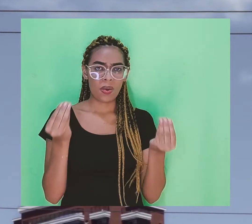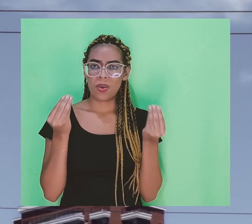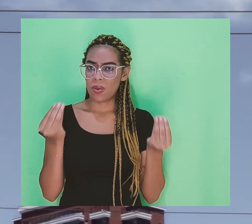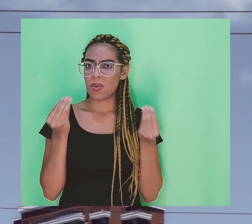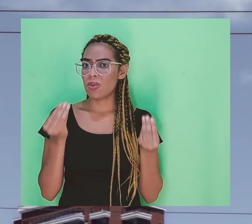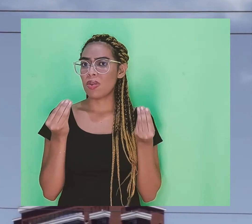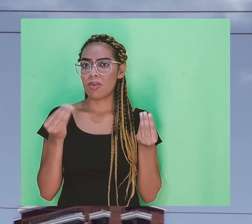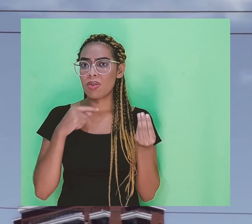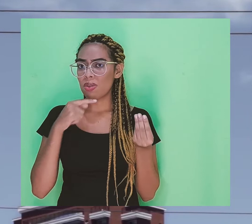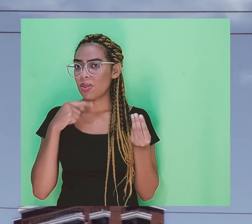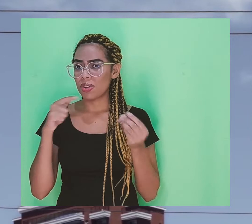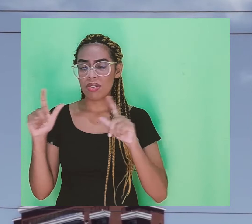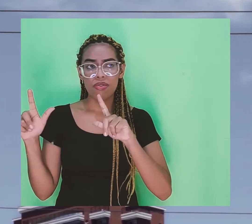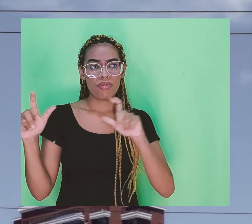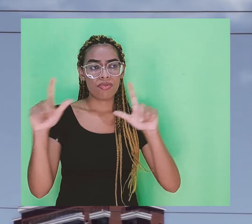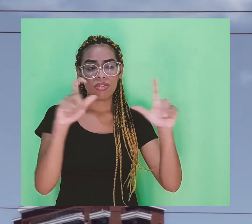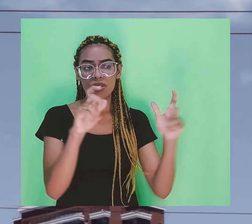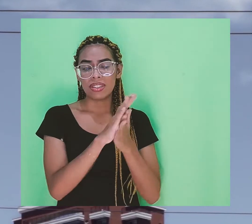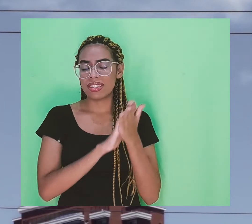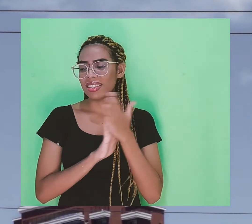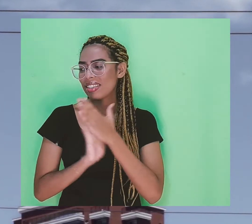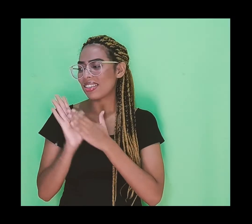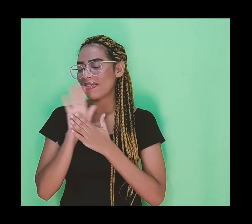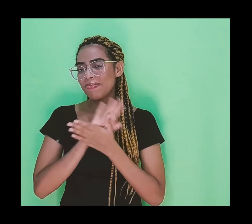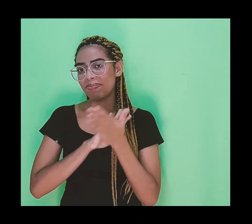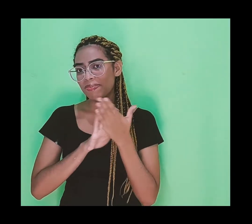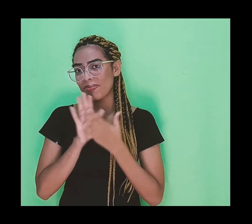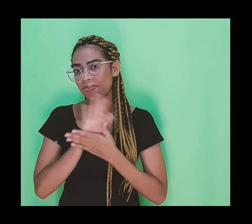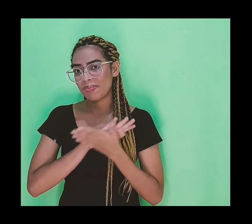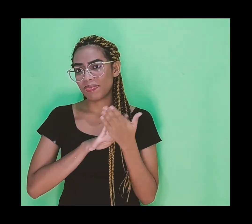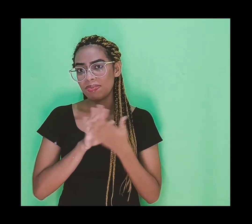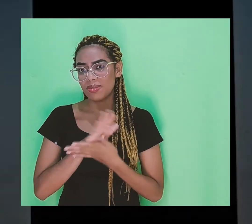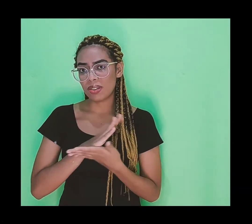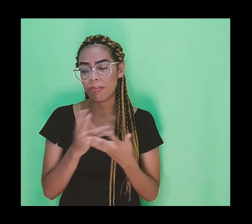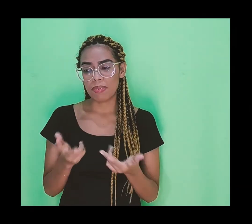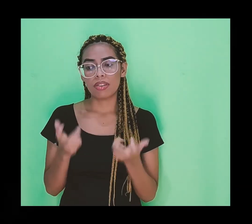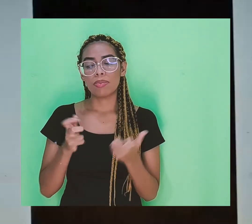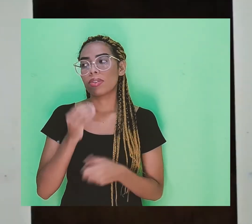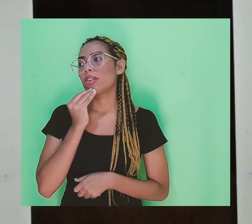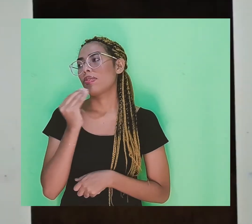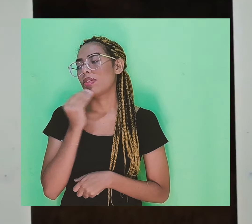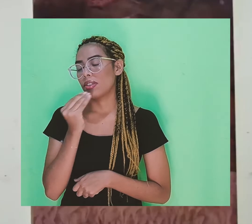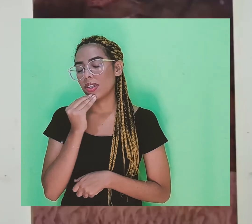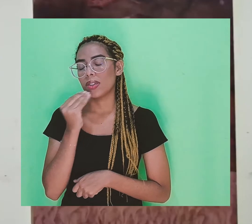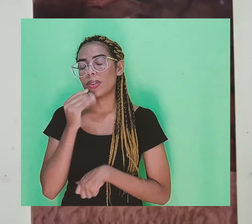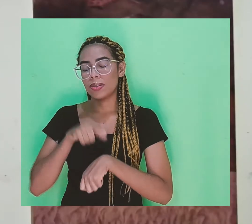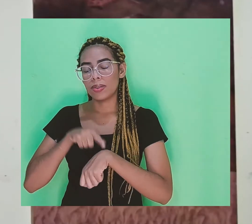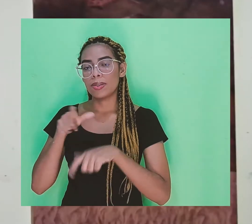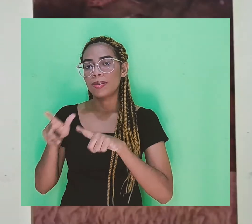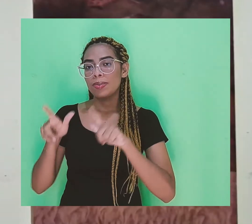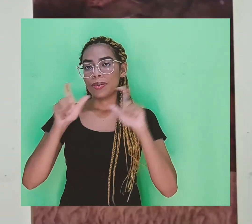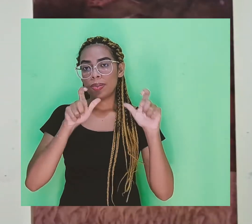consegui fotografar. Não tenho uma foto minha grávida. Hoje em dia eu penso e falo, poxa, eu devia ter registrado isso. Meu